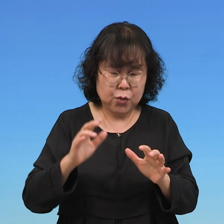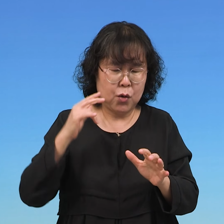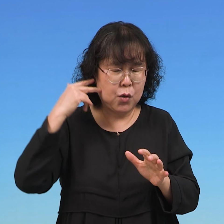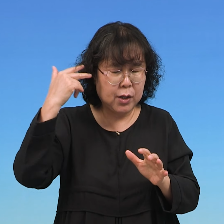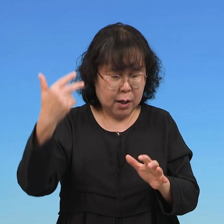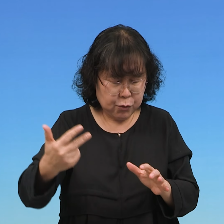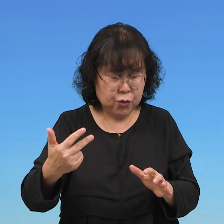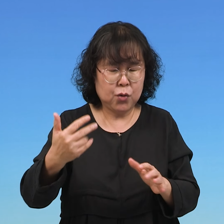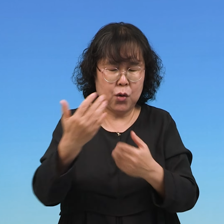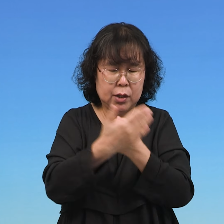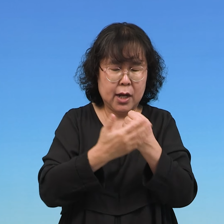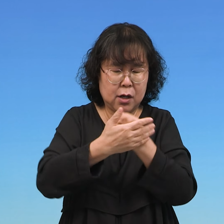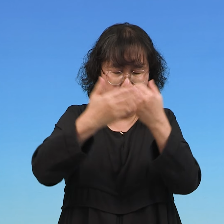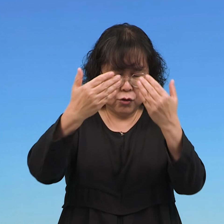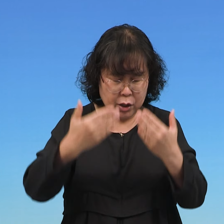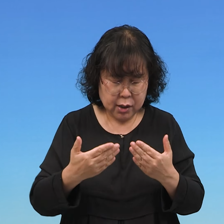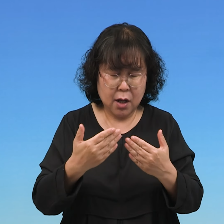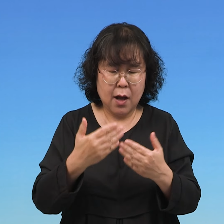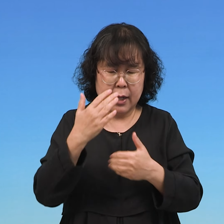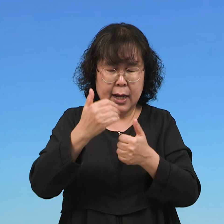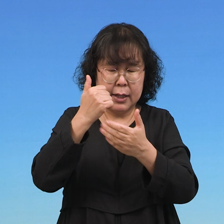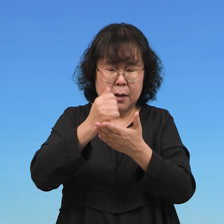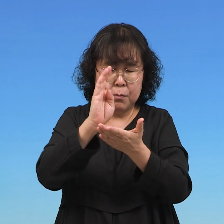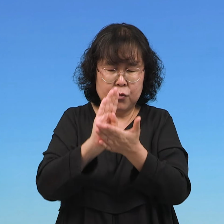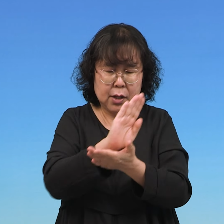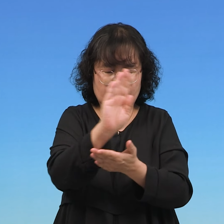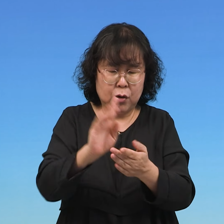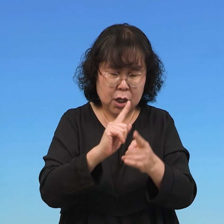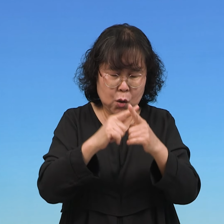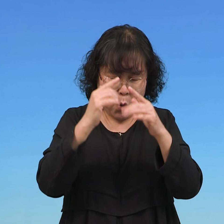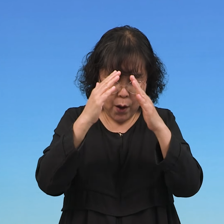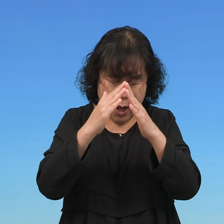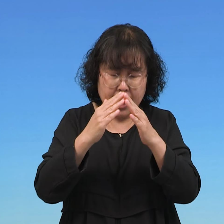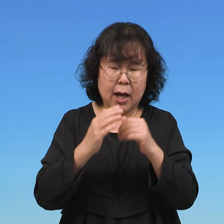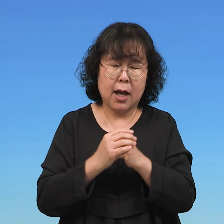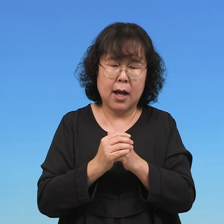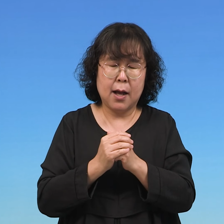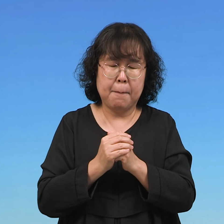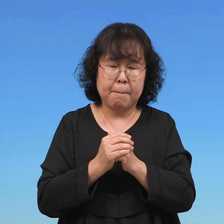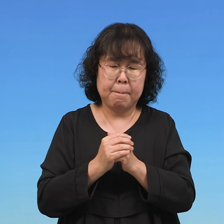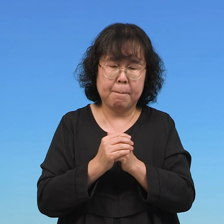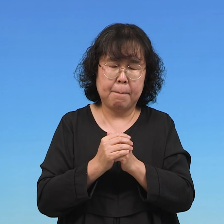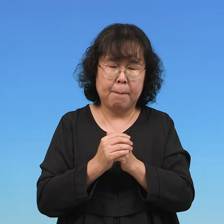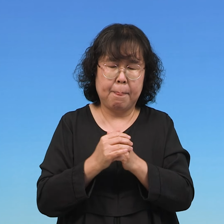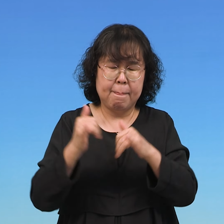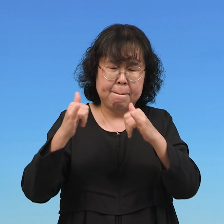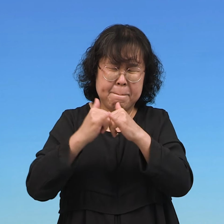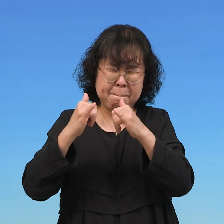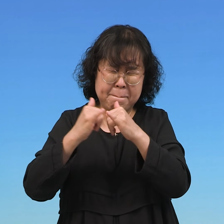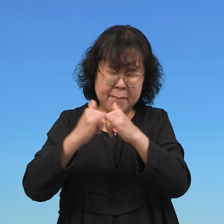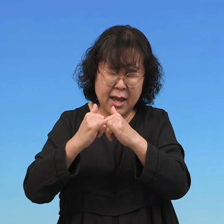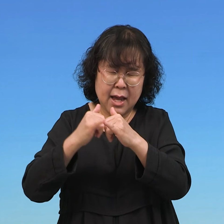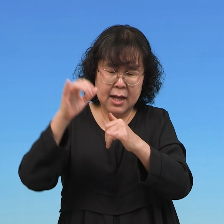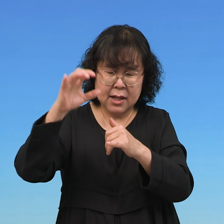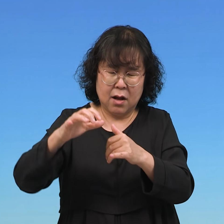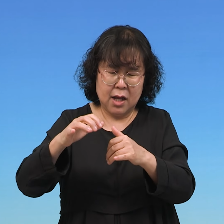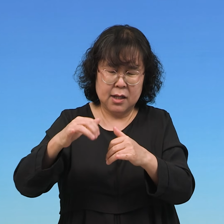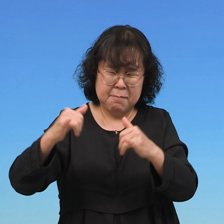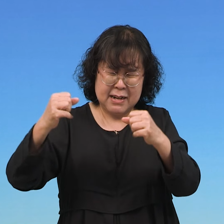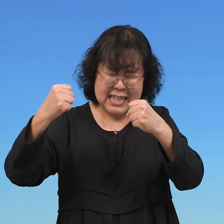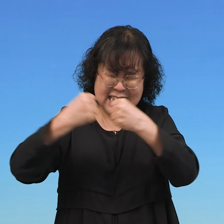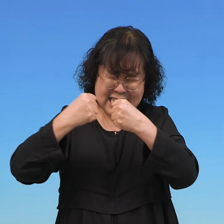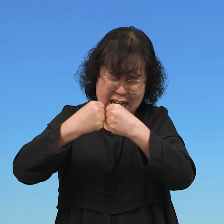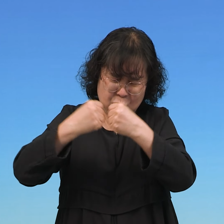주 하나님 은혜 베풀어 주셔서 오 하나님, 분당 우리 교회가 너무나 많이 전쟁터에서